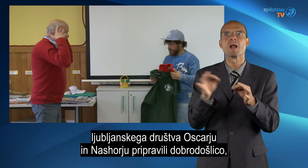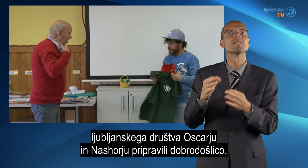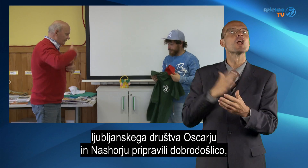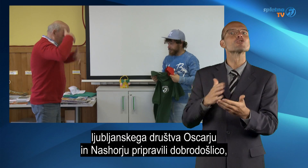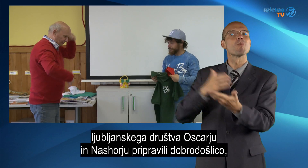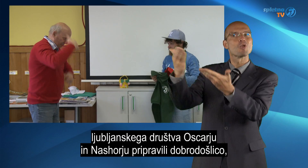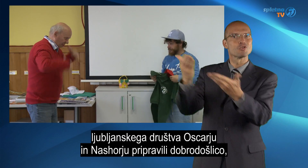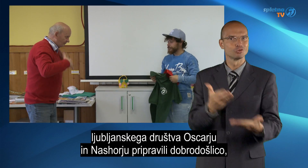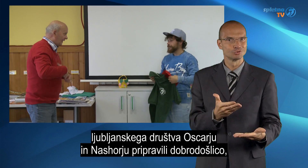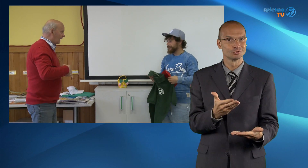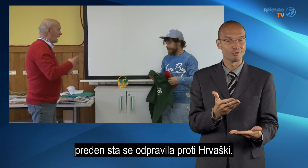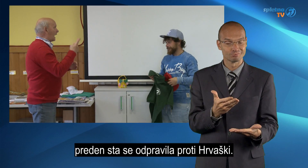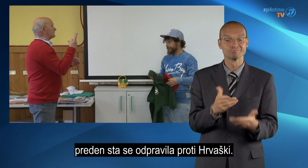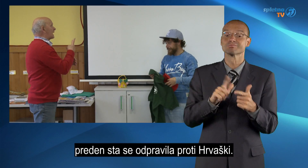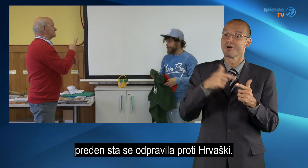se odpravila proti Hrvaški.